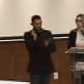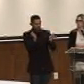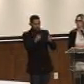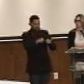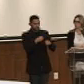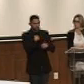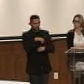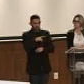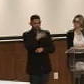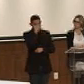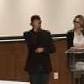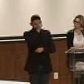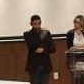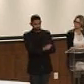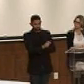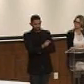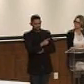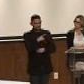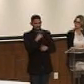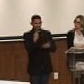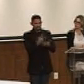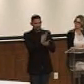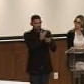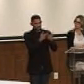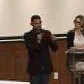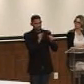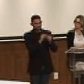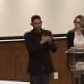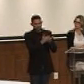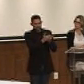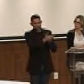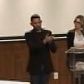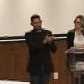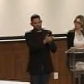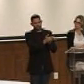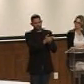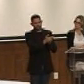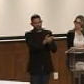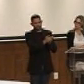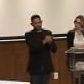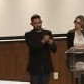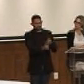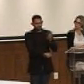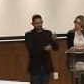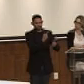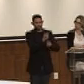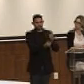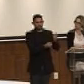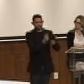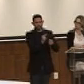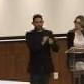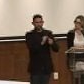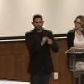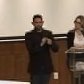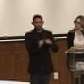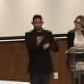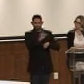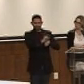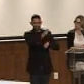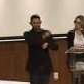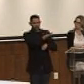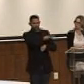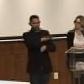possível candidato, várias ações começaram a surgir no campus, no sentido